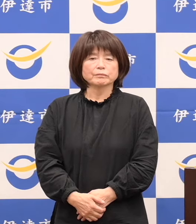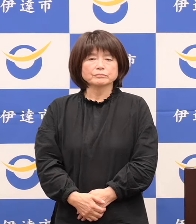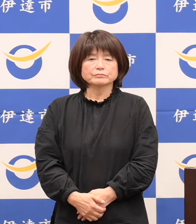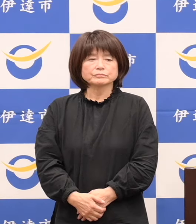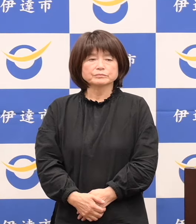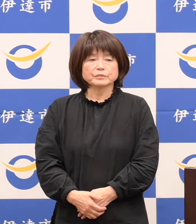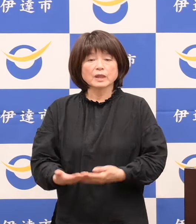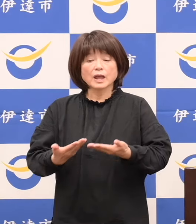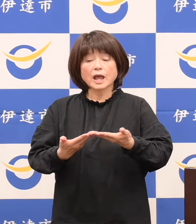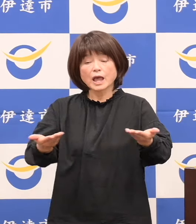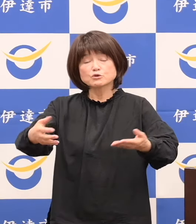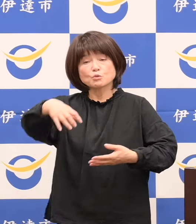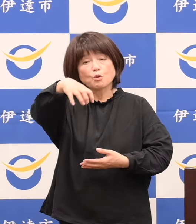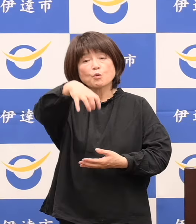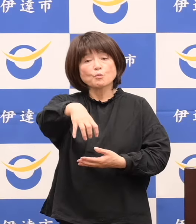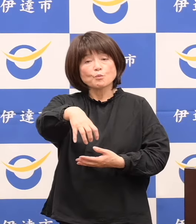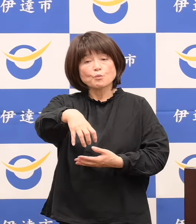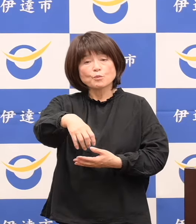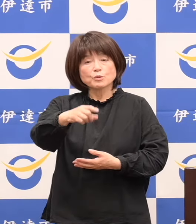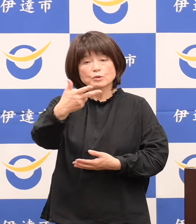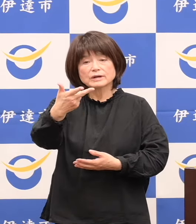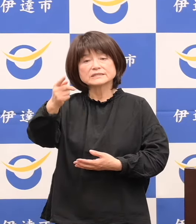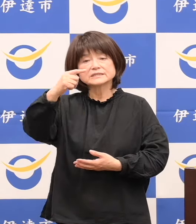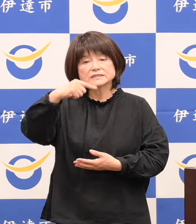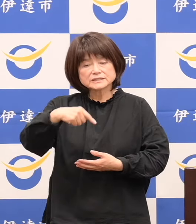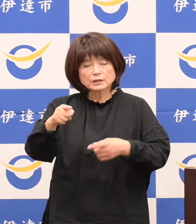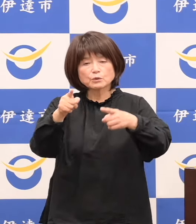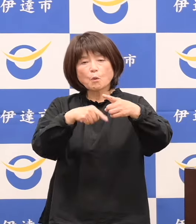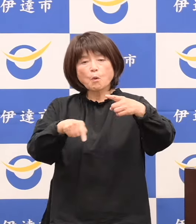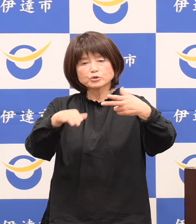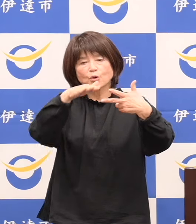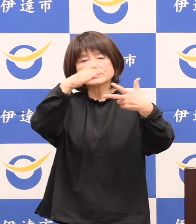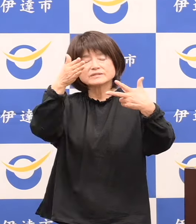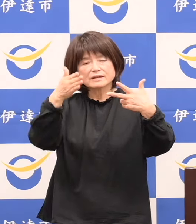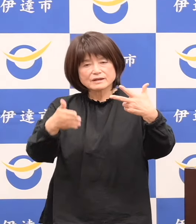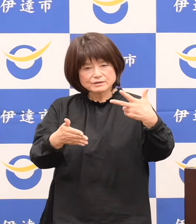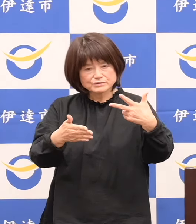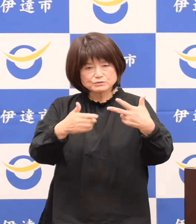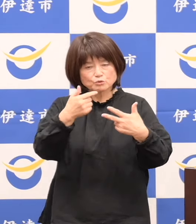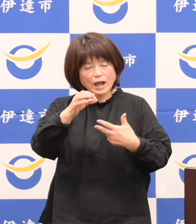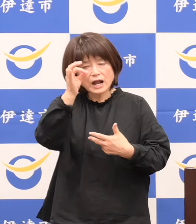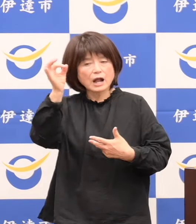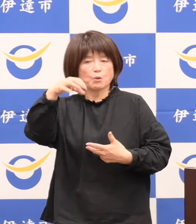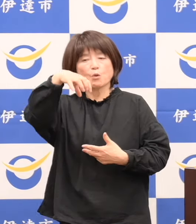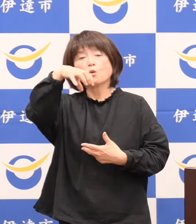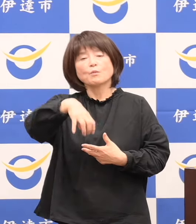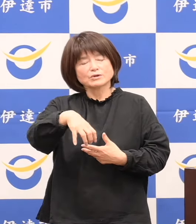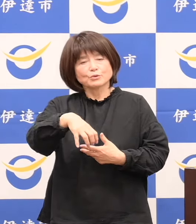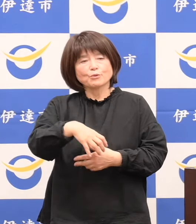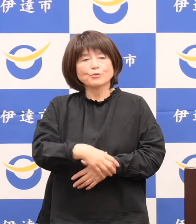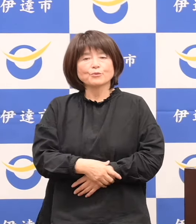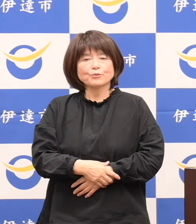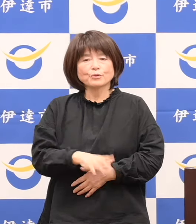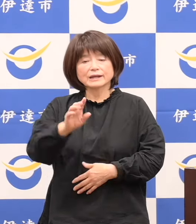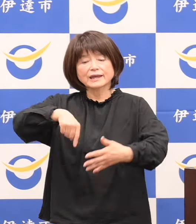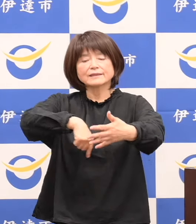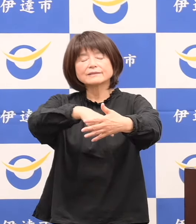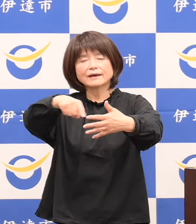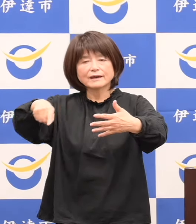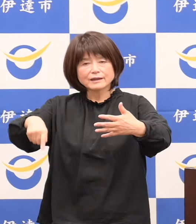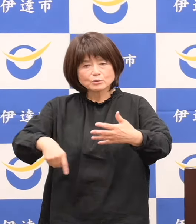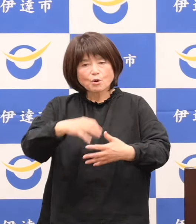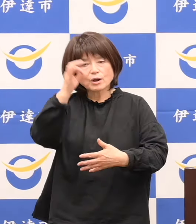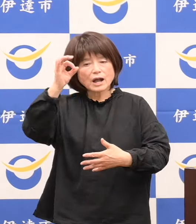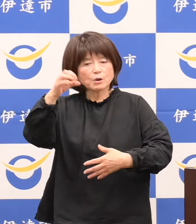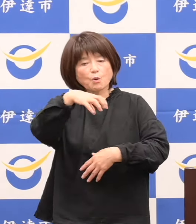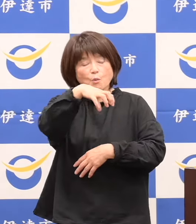配布先でございますが、市内の公共施設や観光拠点、そして、県内の観光